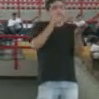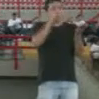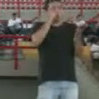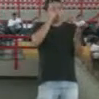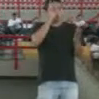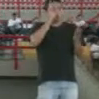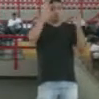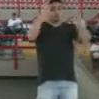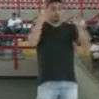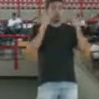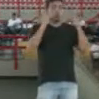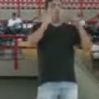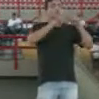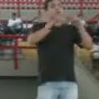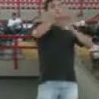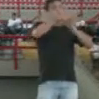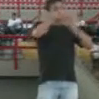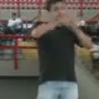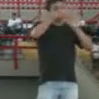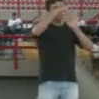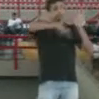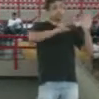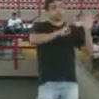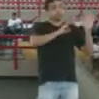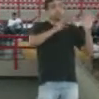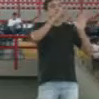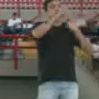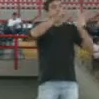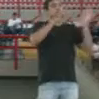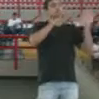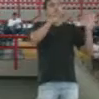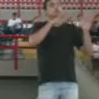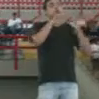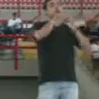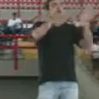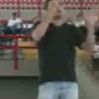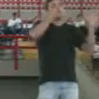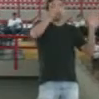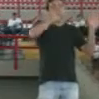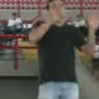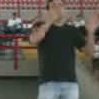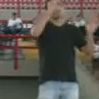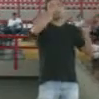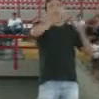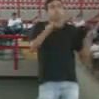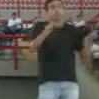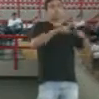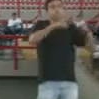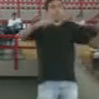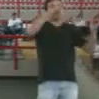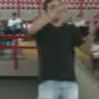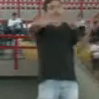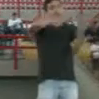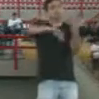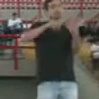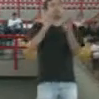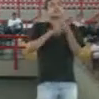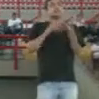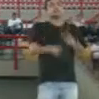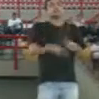era chamado texto policial e texto ruim, texto fraco, mas era moda. Cultura de massa